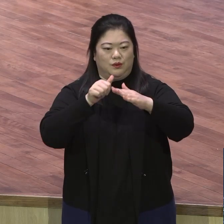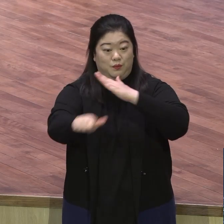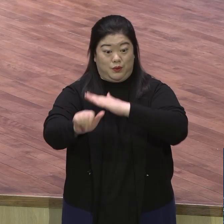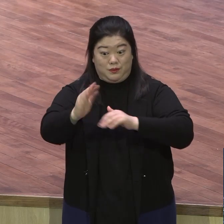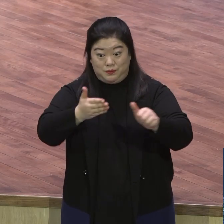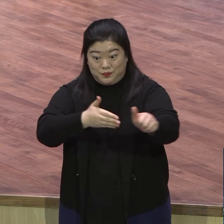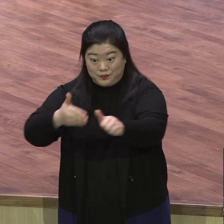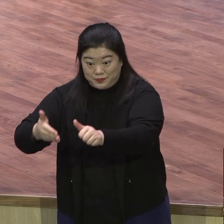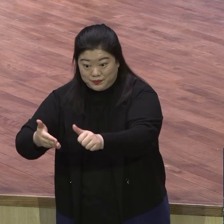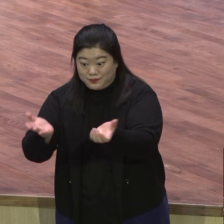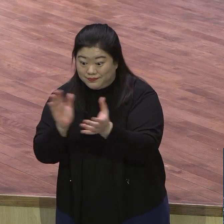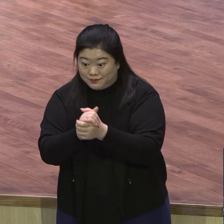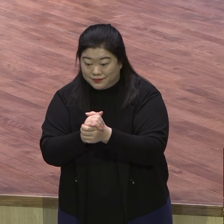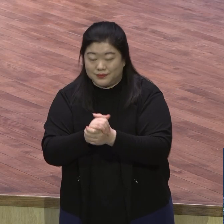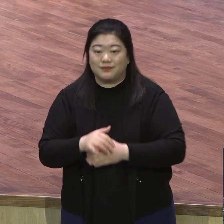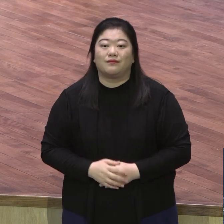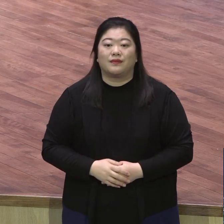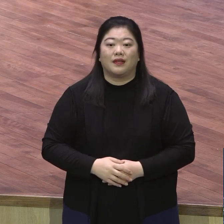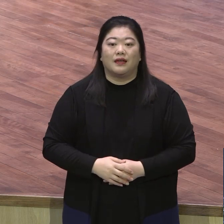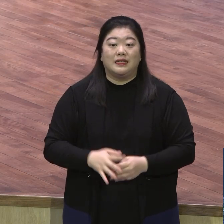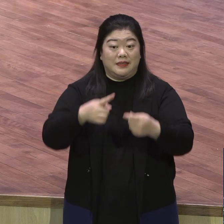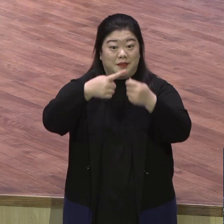첫째로 예배의 행복입니다.